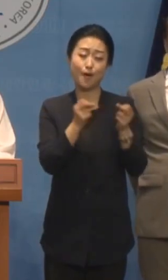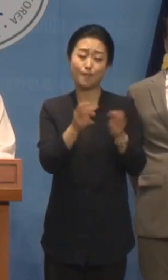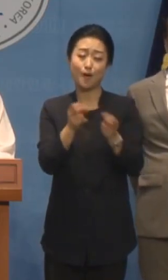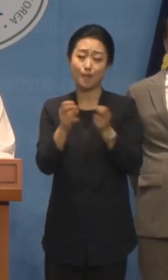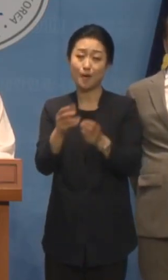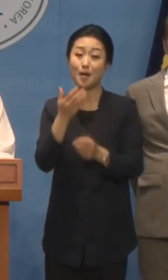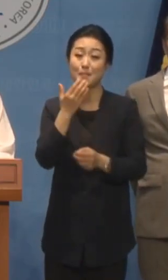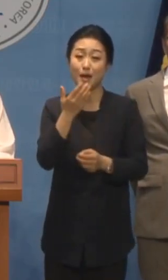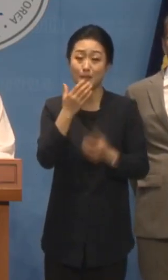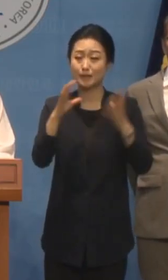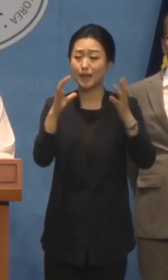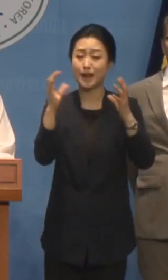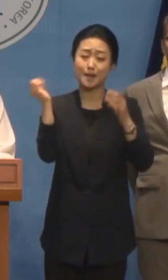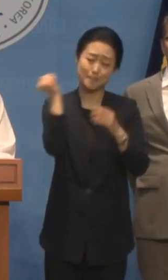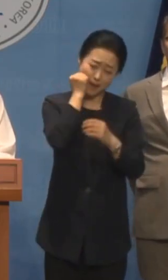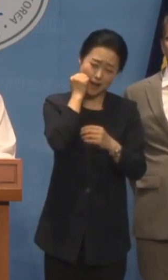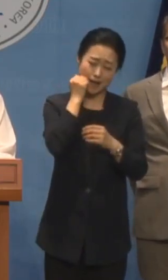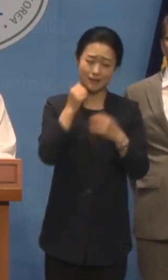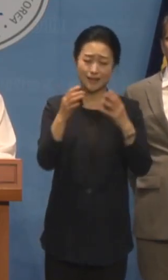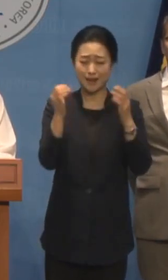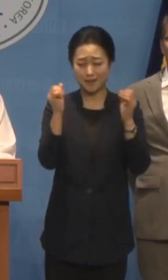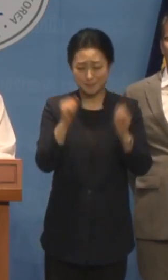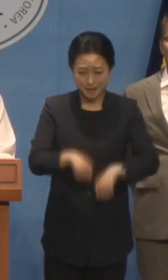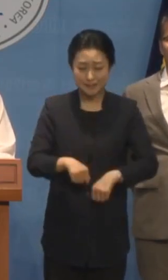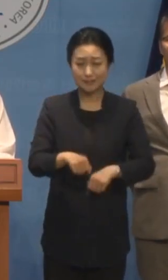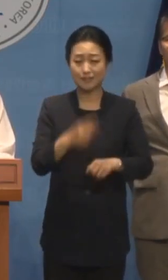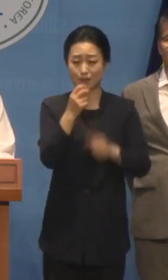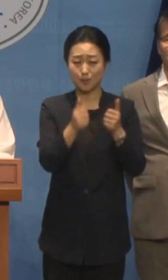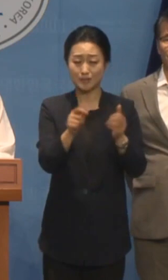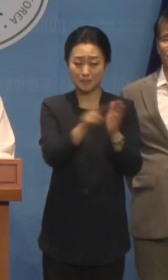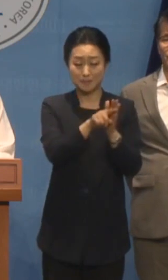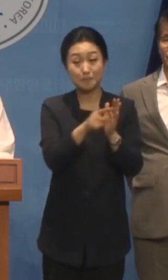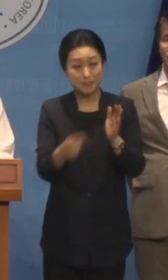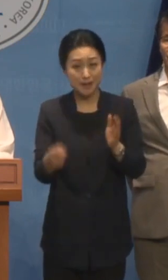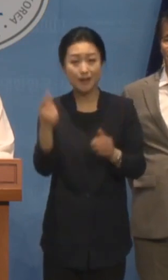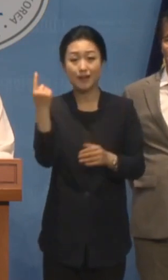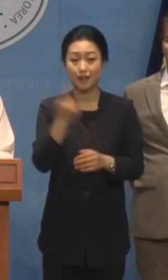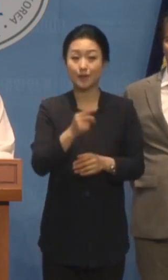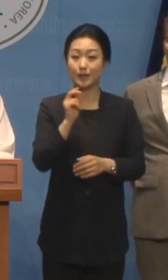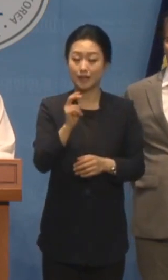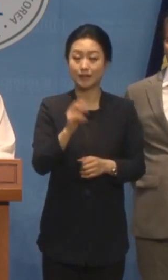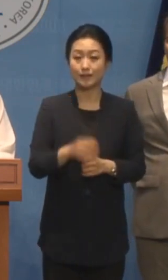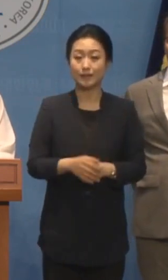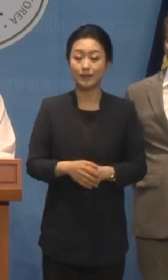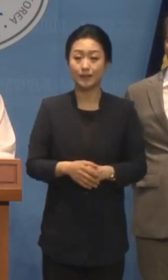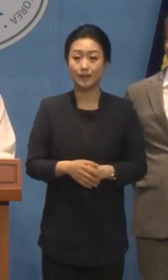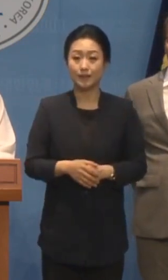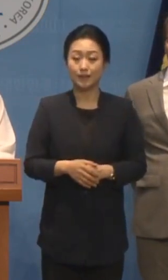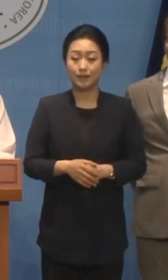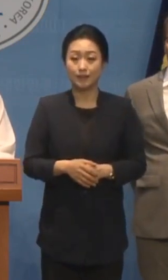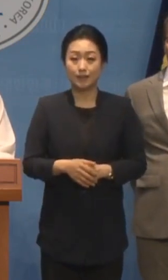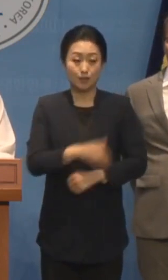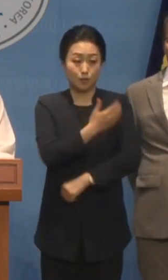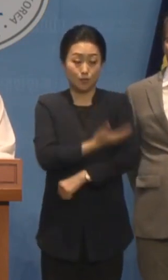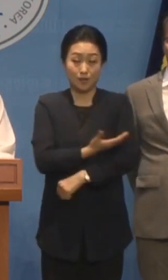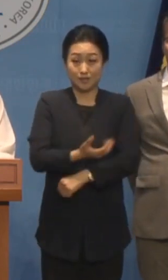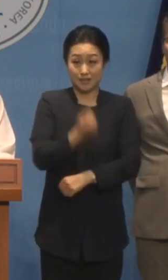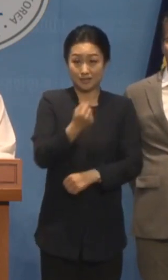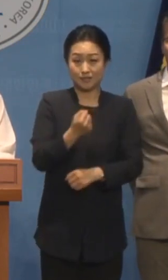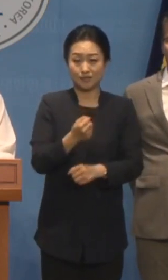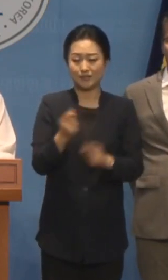나라 망신이요 국민들의 검찰 불신만 고조시키게 할 것이다. 권력은 유한하고 민심은